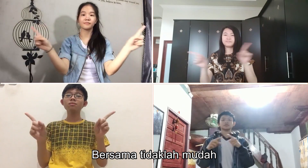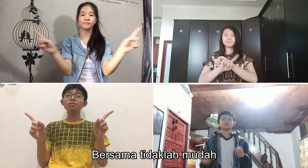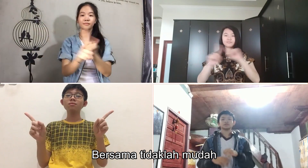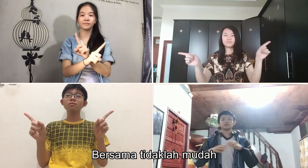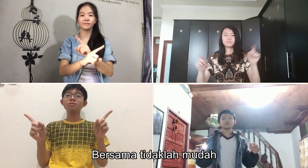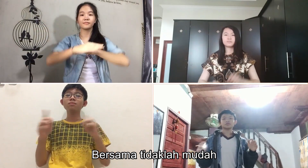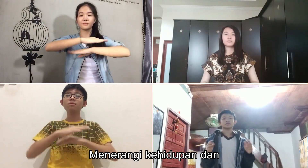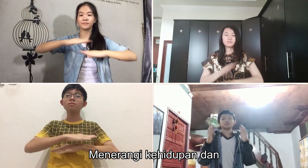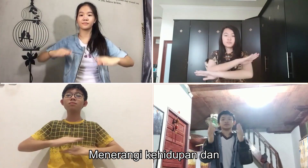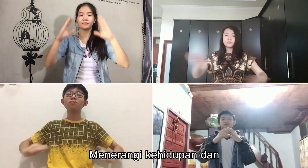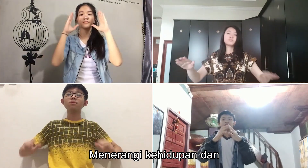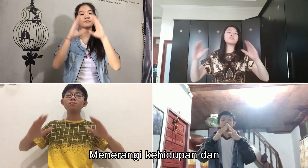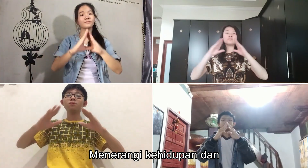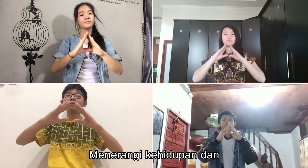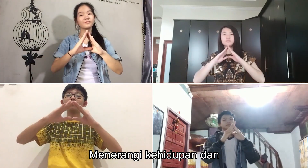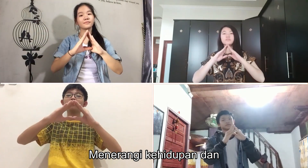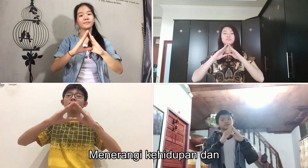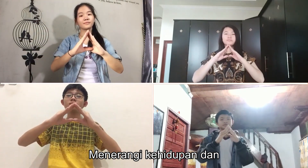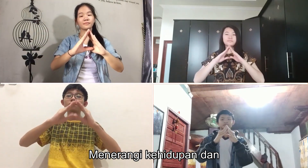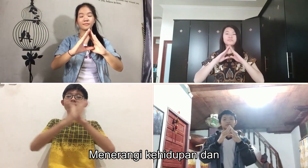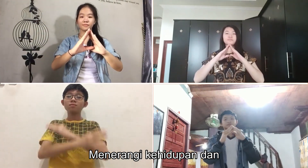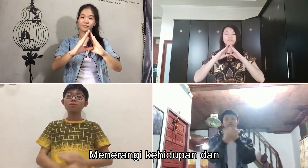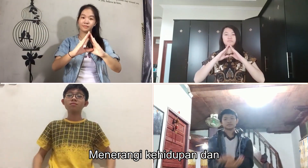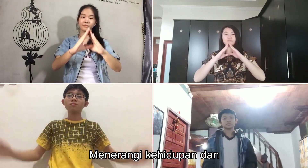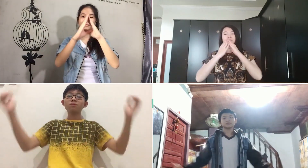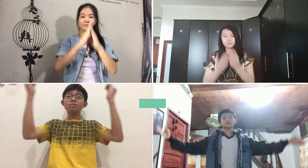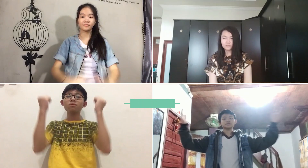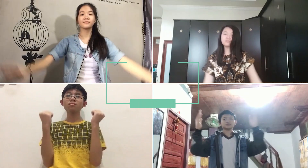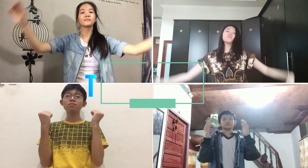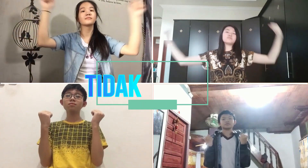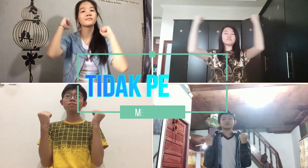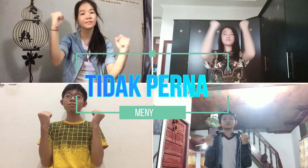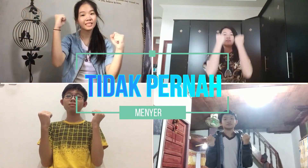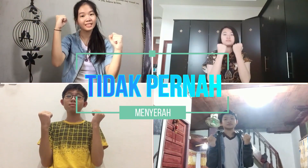放弃。